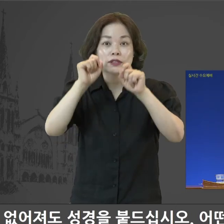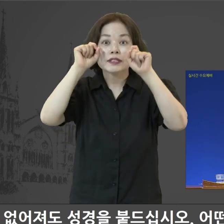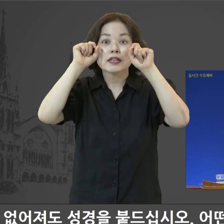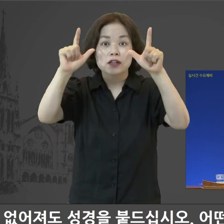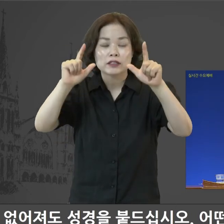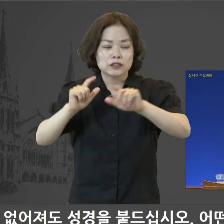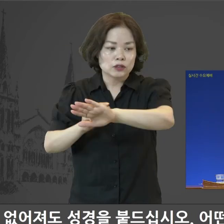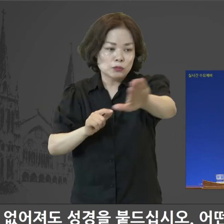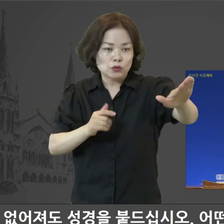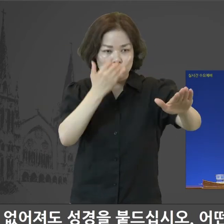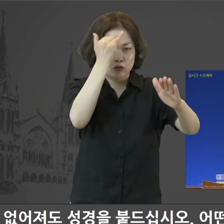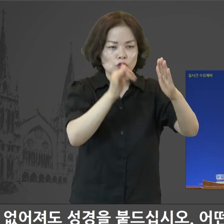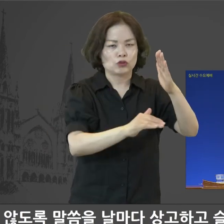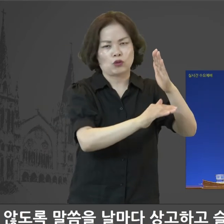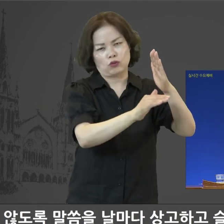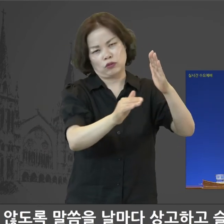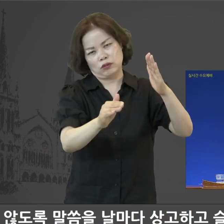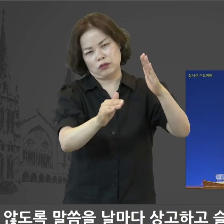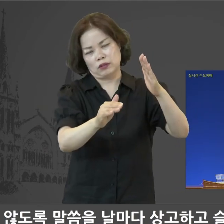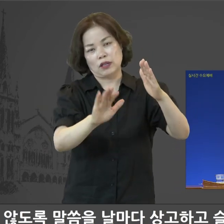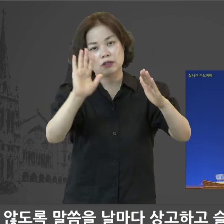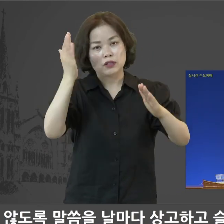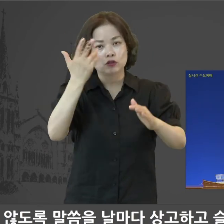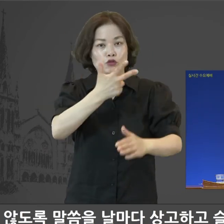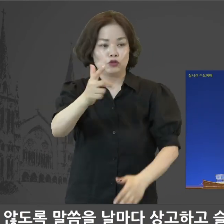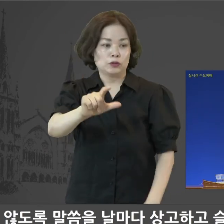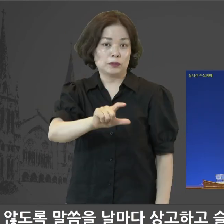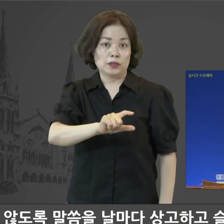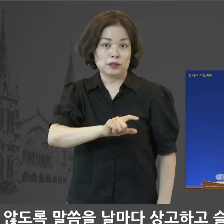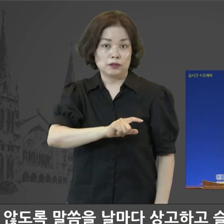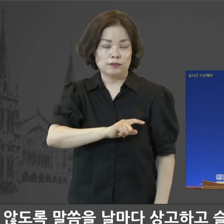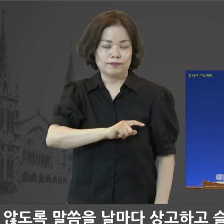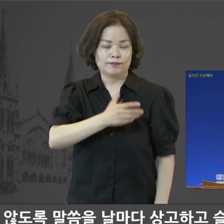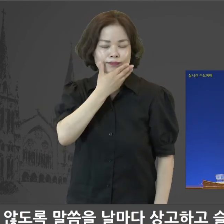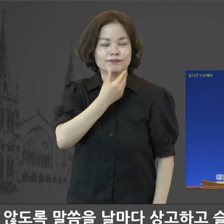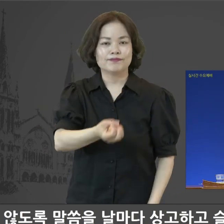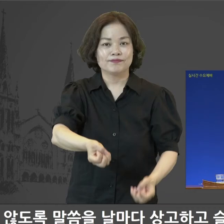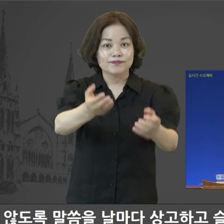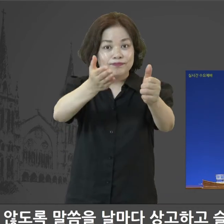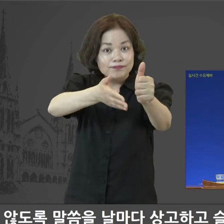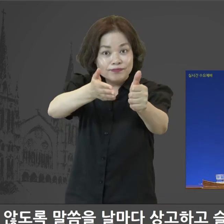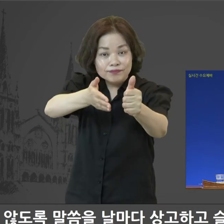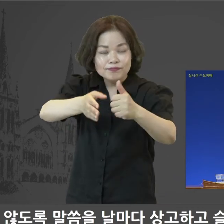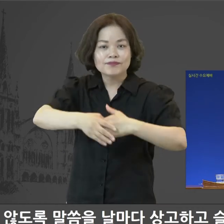사랑하는 모든 충현의 성도님들이 다 되시기를 주님 이름으로 축복합니다.